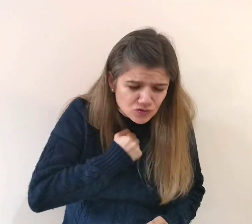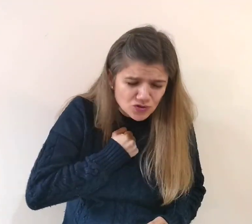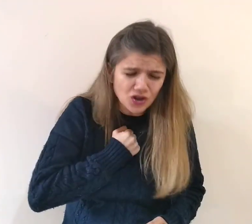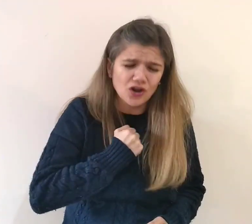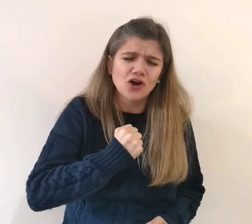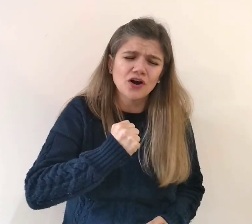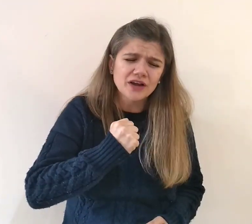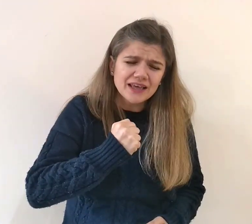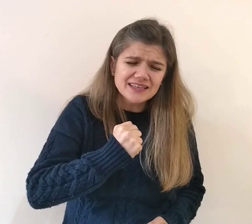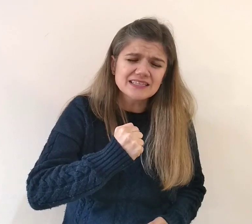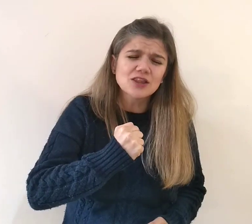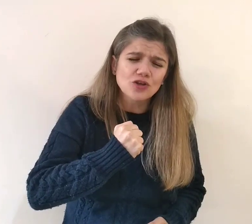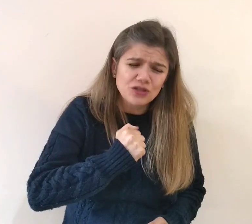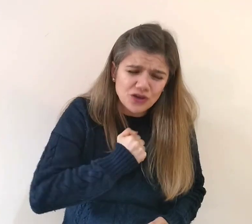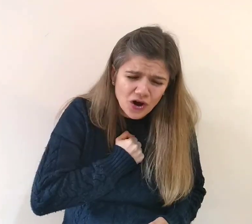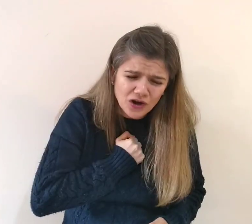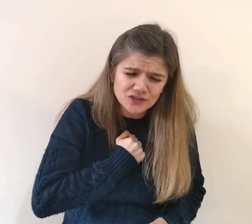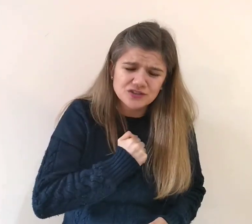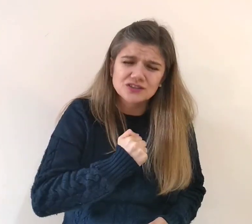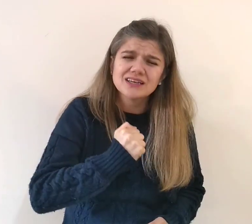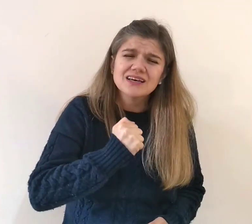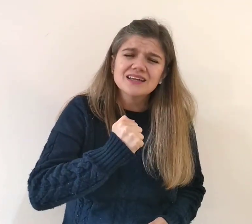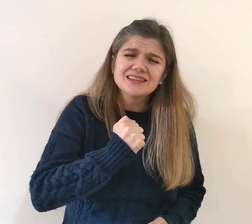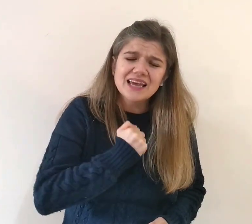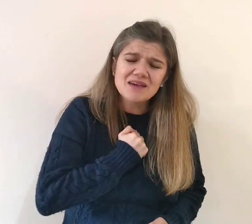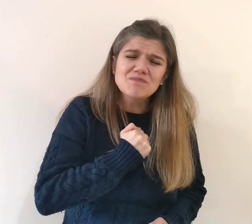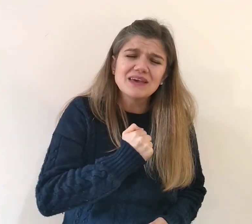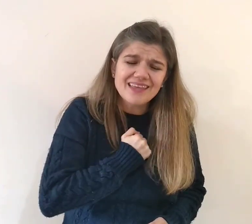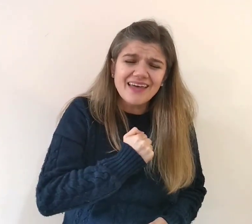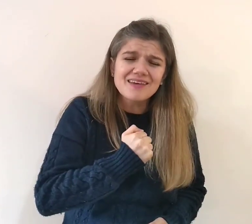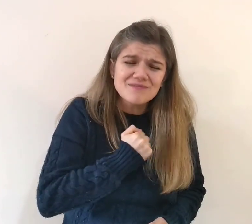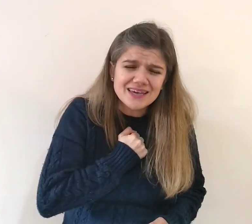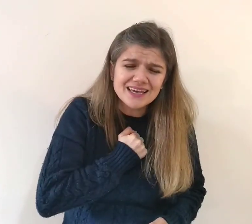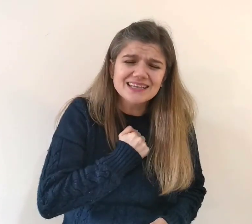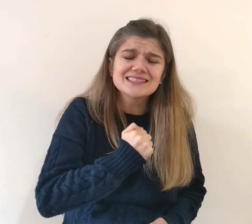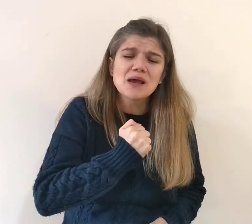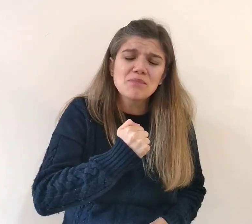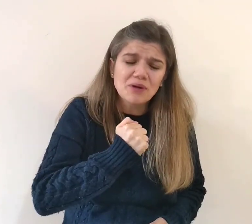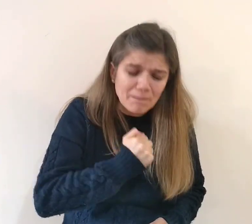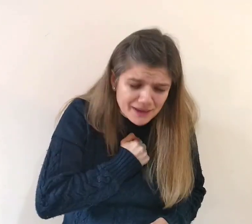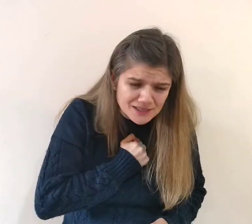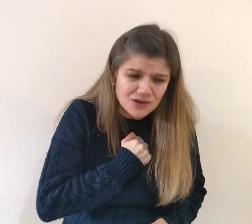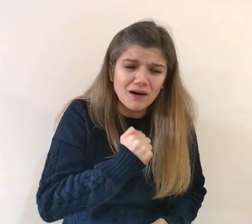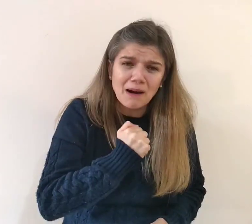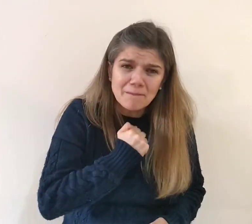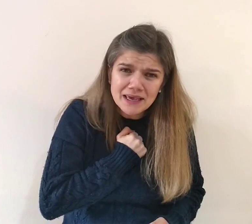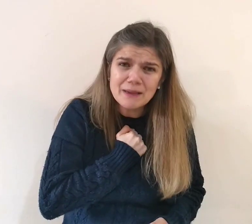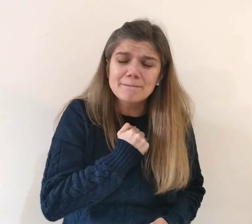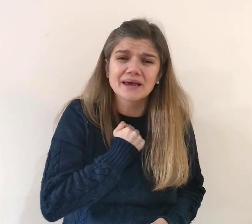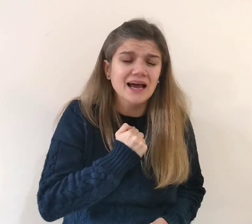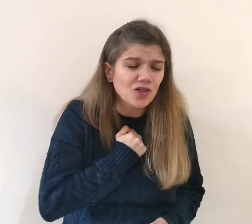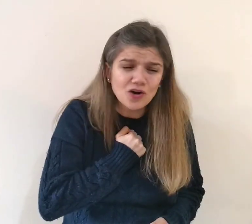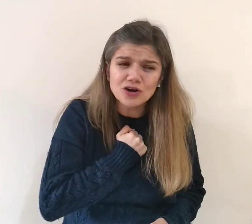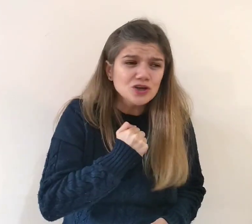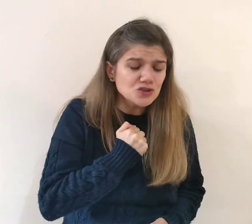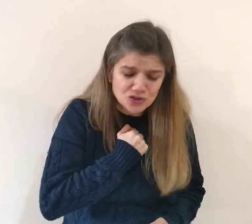profundo dolor, diciendo, Dios, ten piedad de mí, sé propicio a mí, pecador. Yo